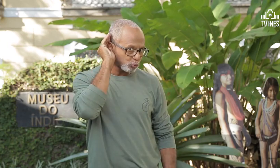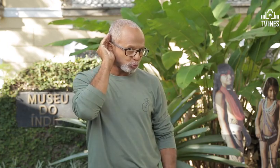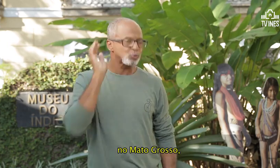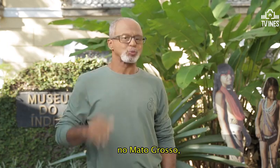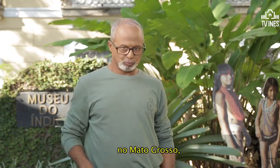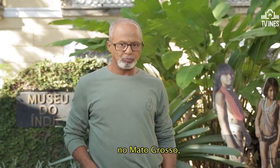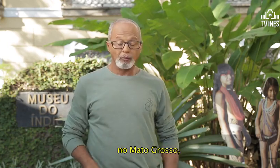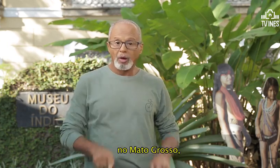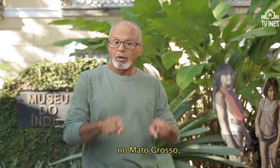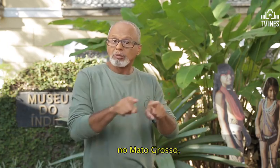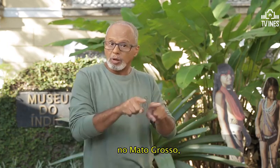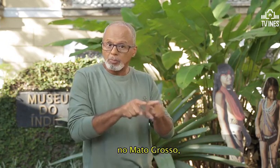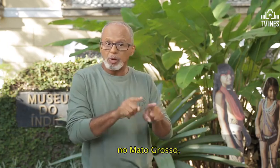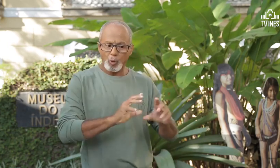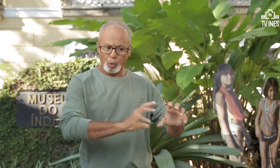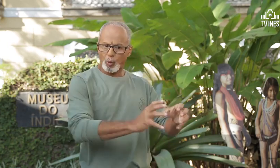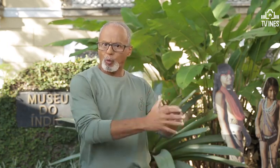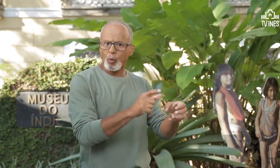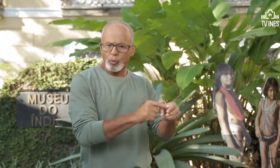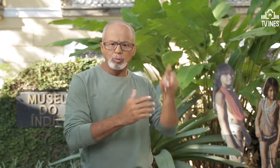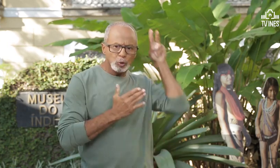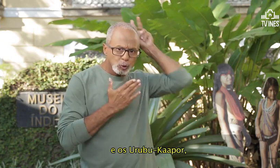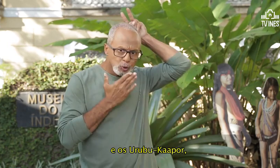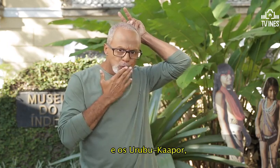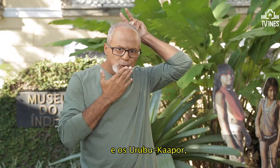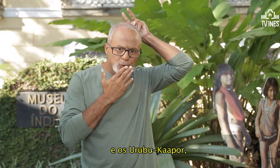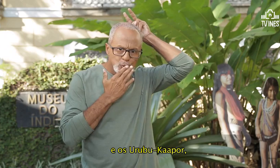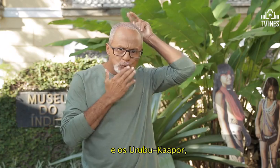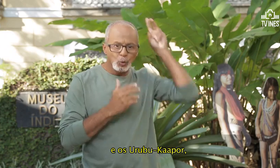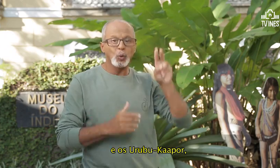no Mato Grosso, e os